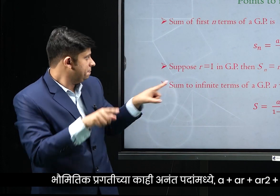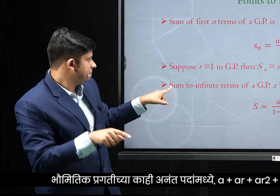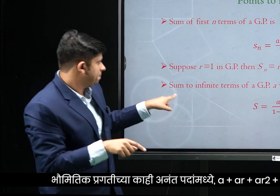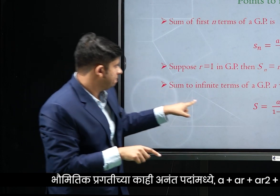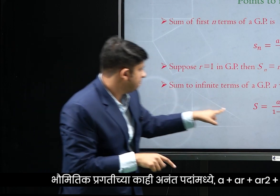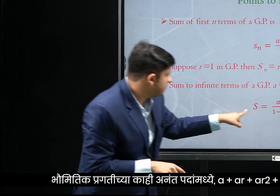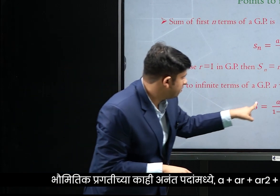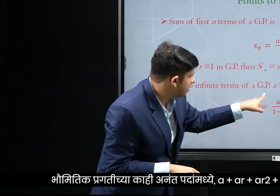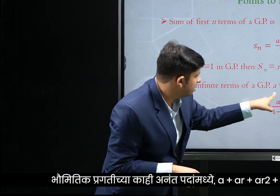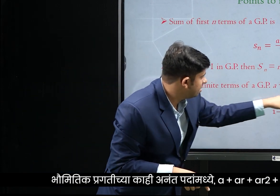1